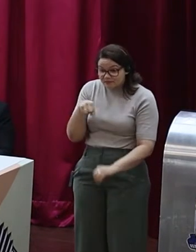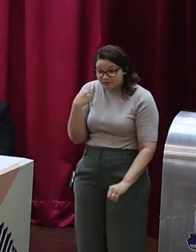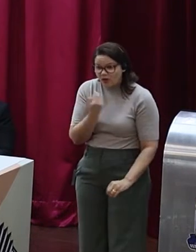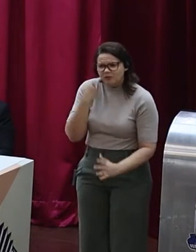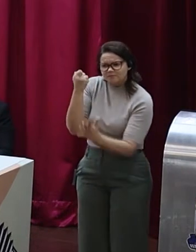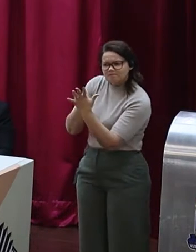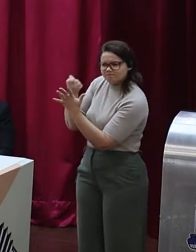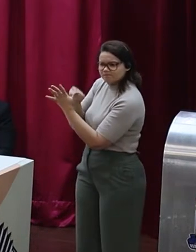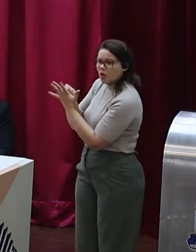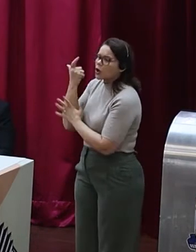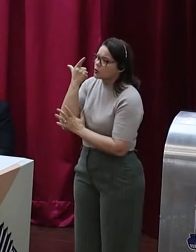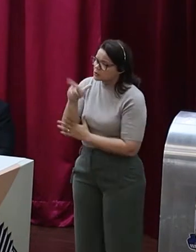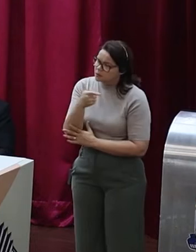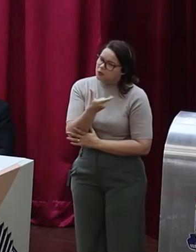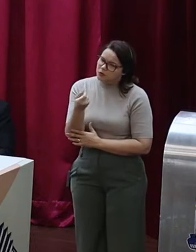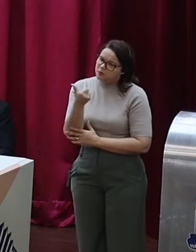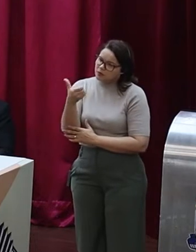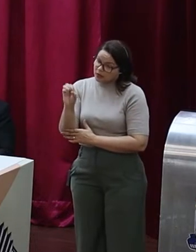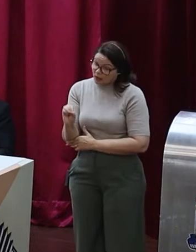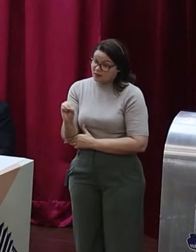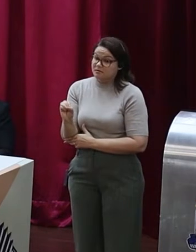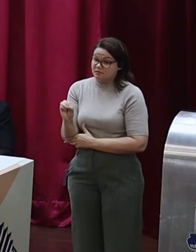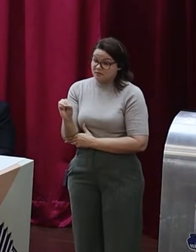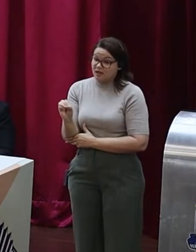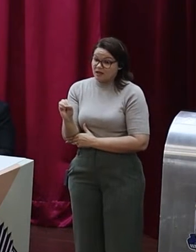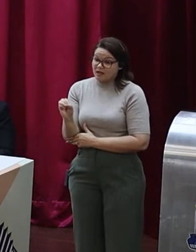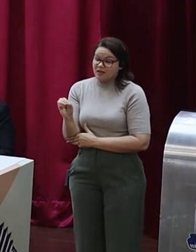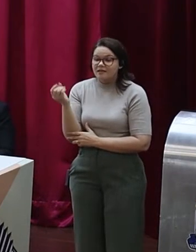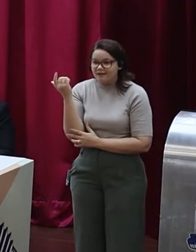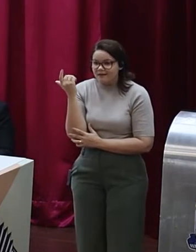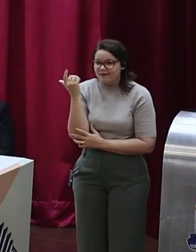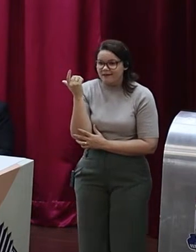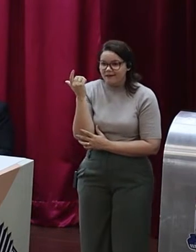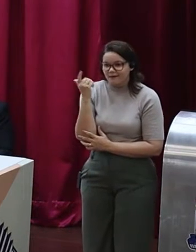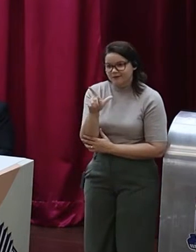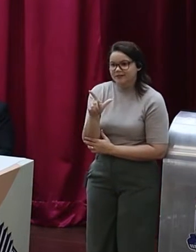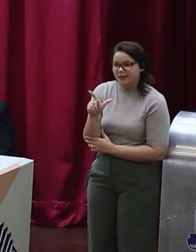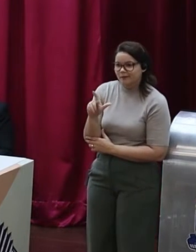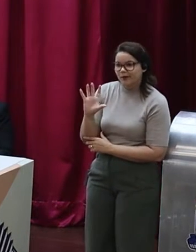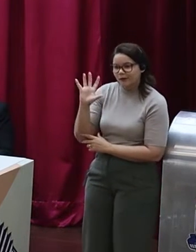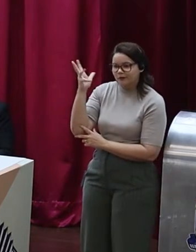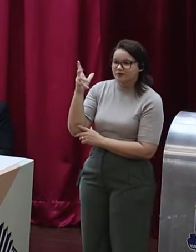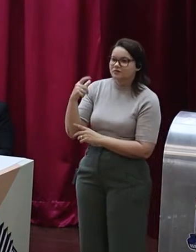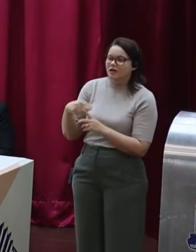2010. Gracias a un presidente patriota que se llama Fernando Lugo, fue el que